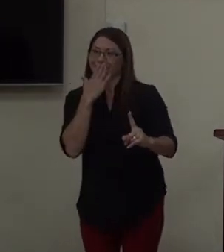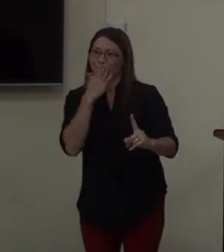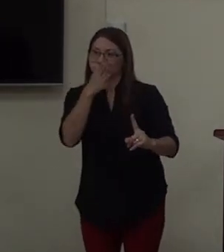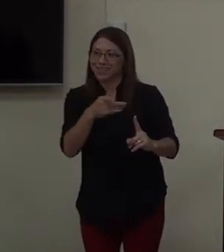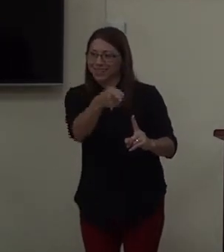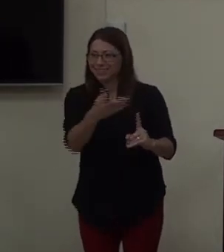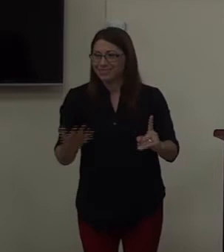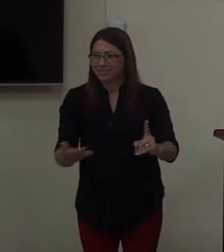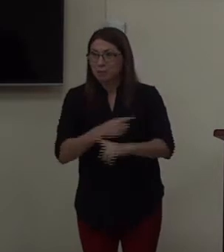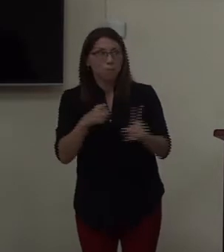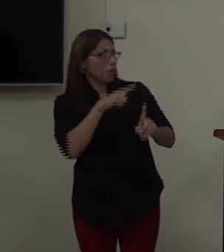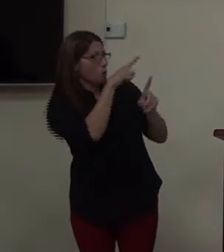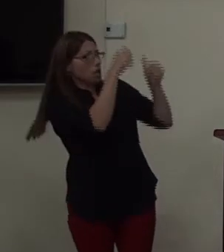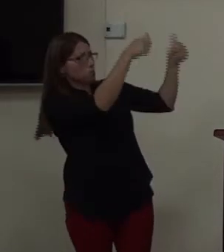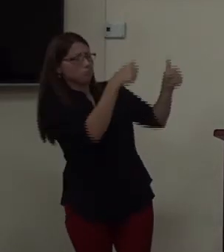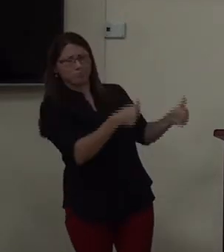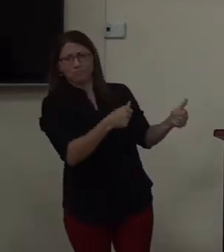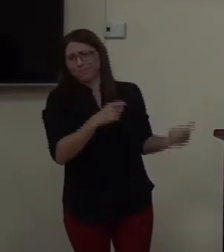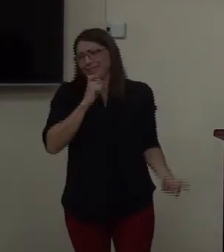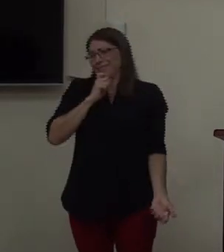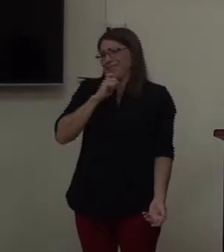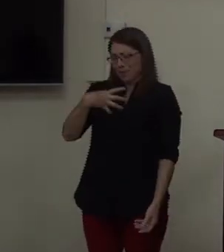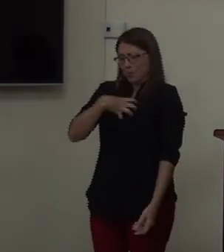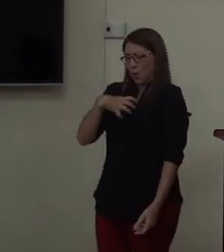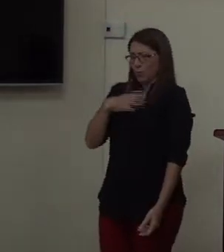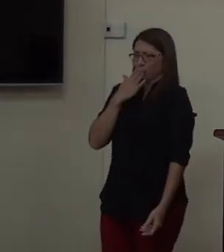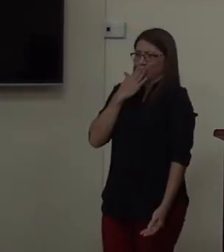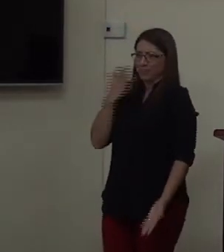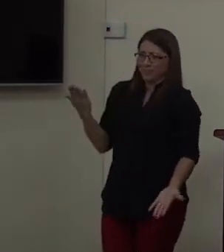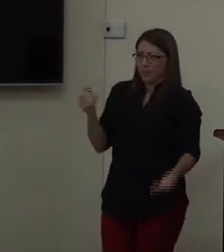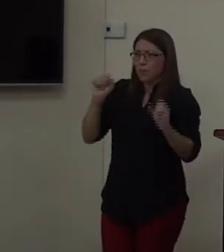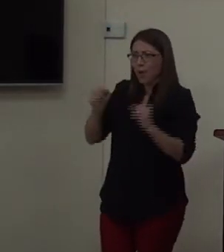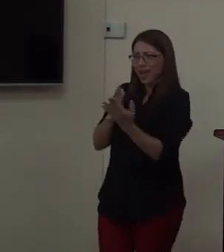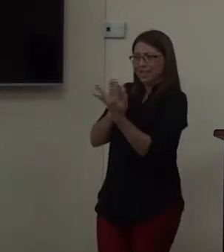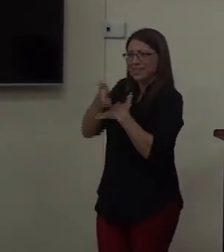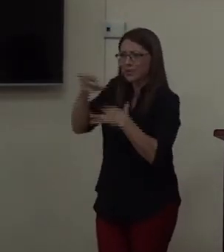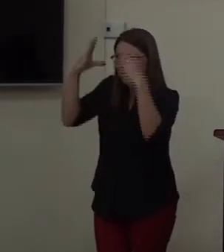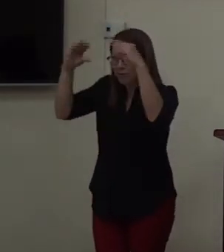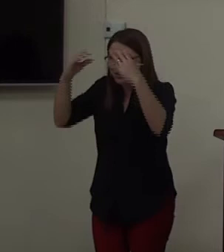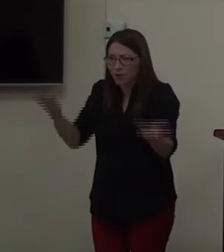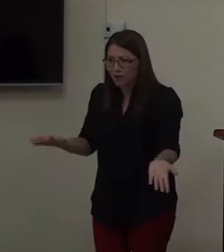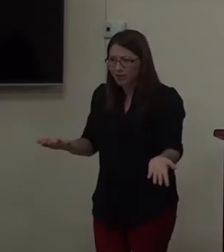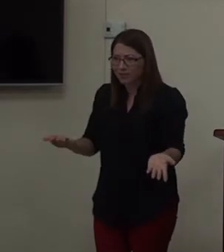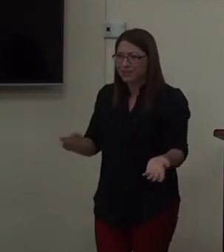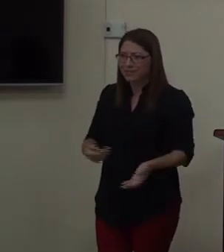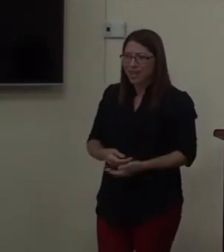puesto difícilmente los propios, los interesados, tuvieron acceso a esa información en algún momento, ¿no